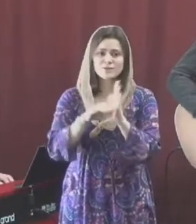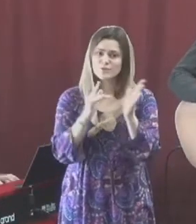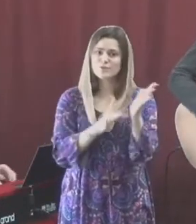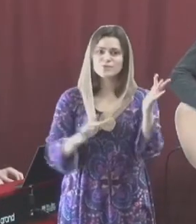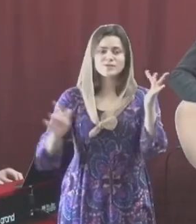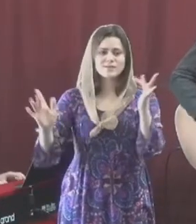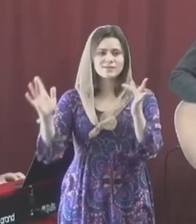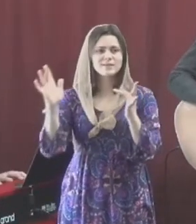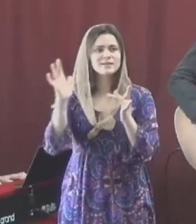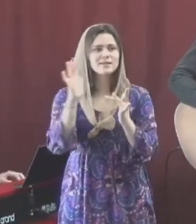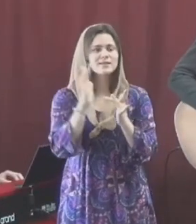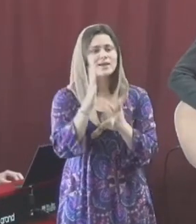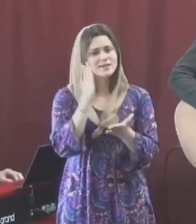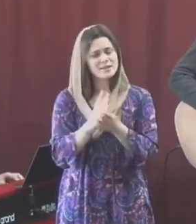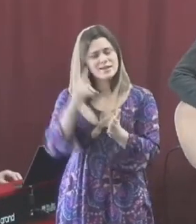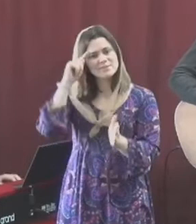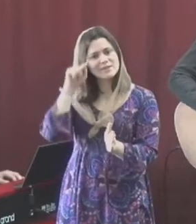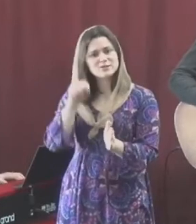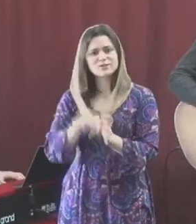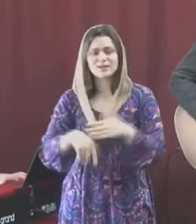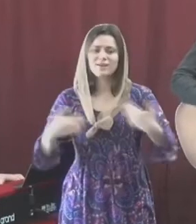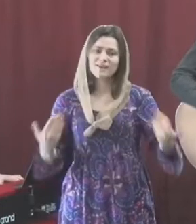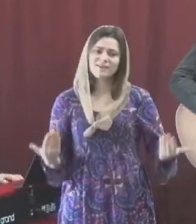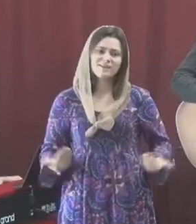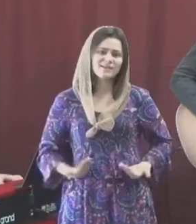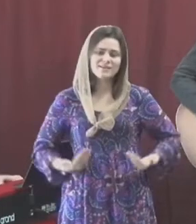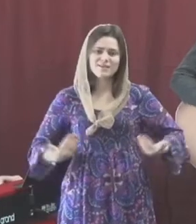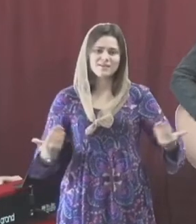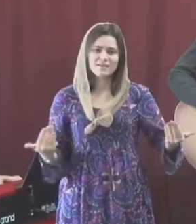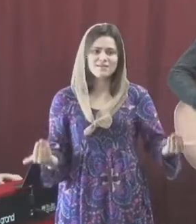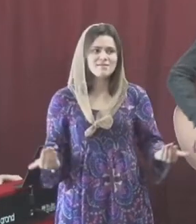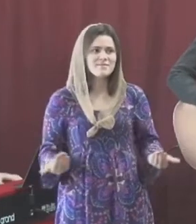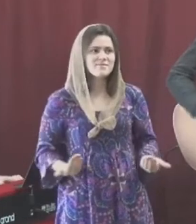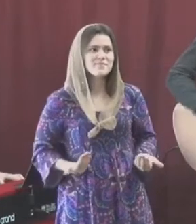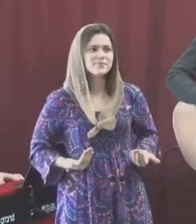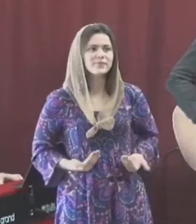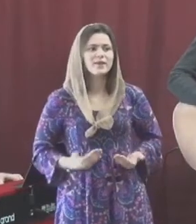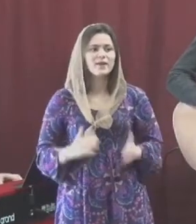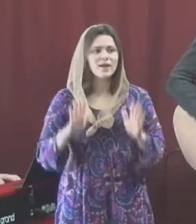Тільки в Ісусі є зміст життя,